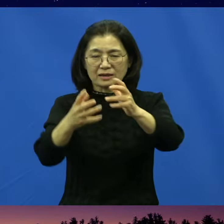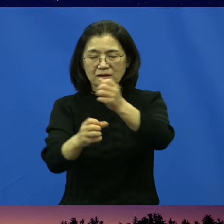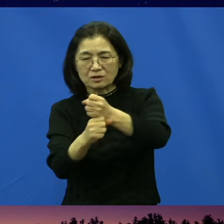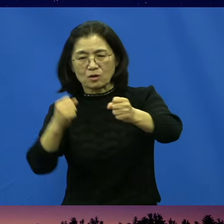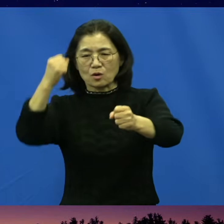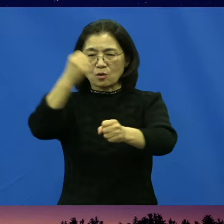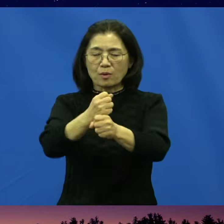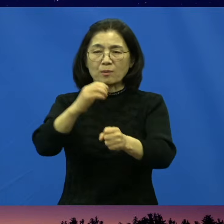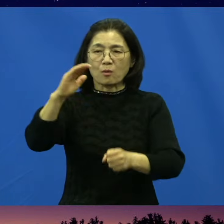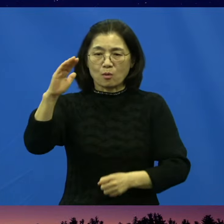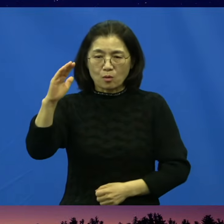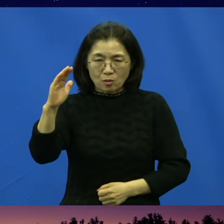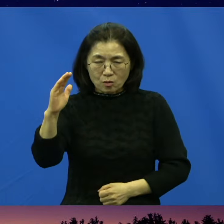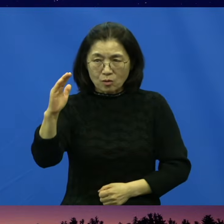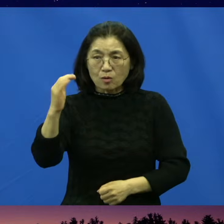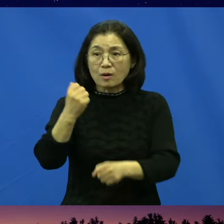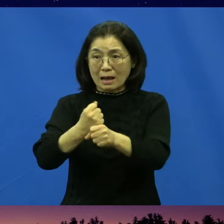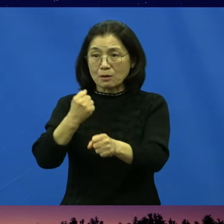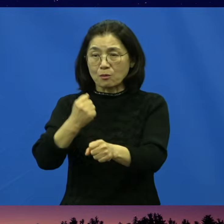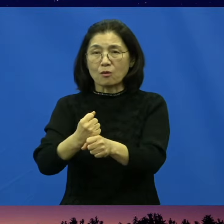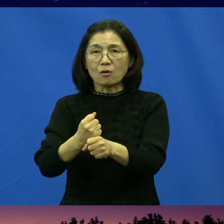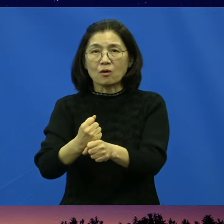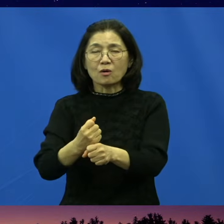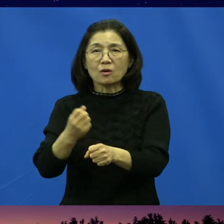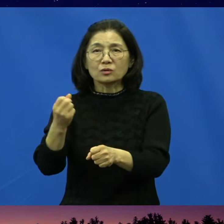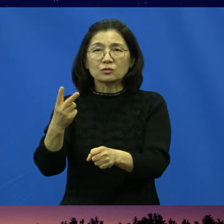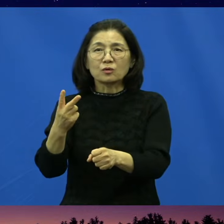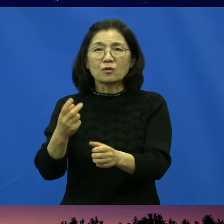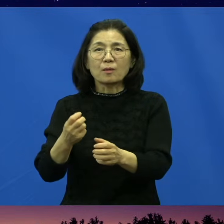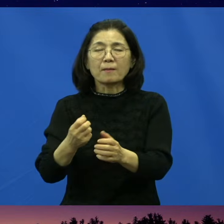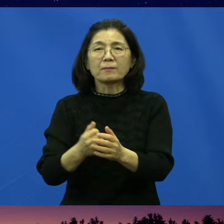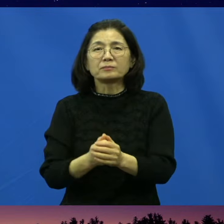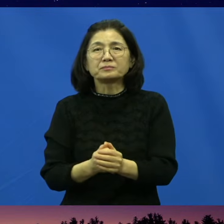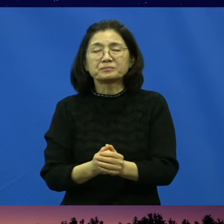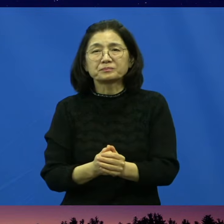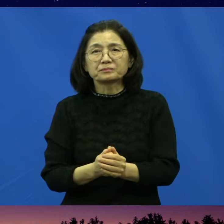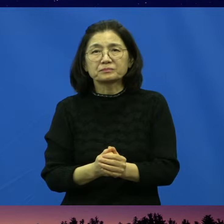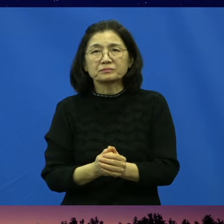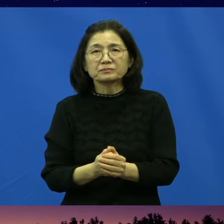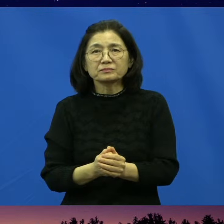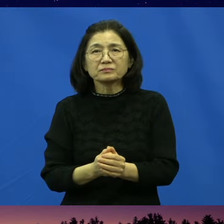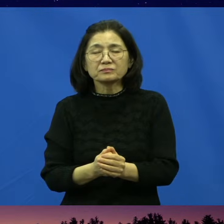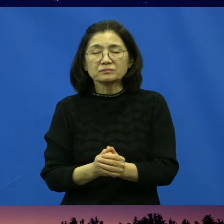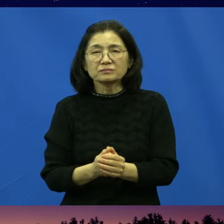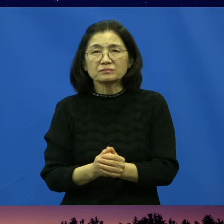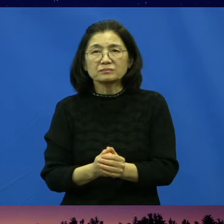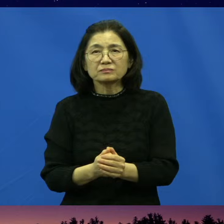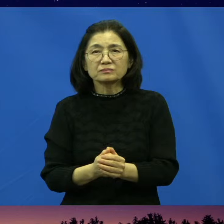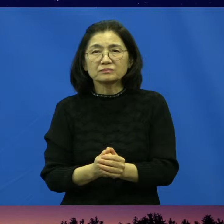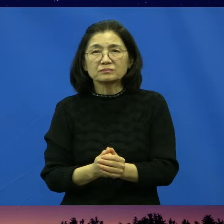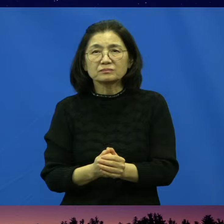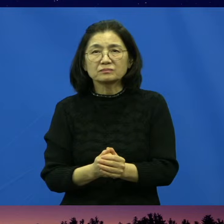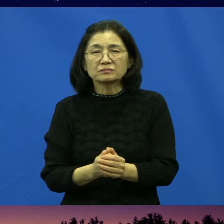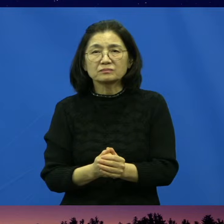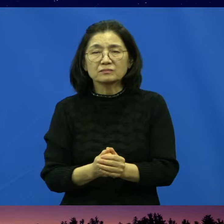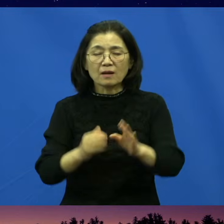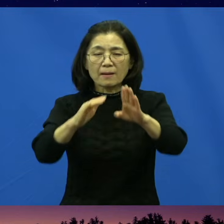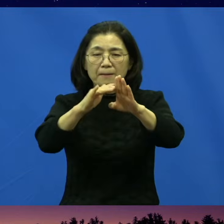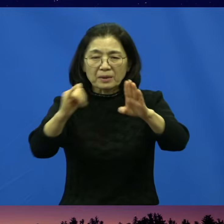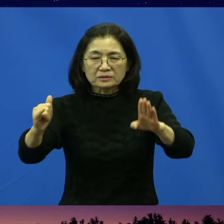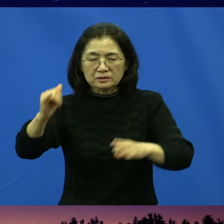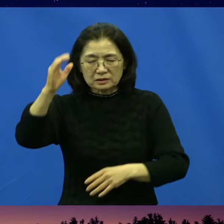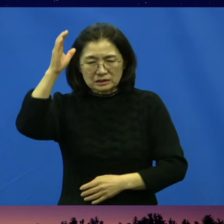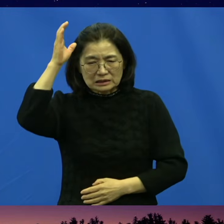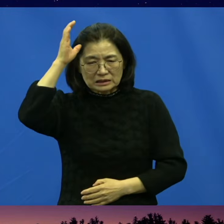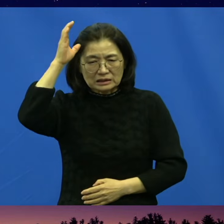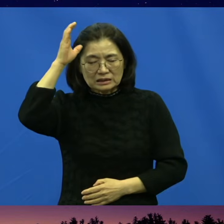세울 우리의 왕, 그 메시아를 생각했는데 그 소망이 예수님의 죽음을 통하여서